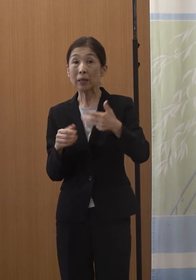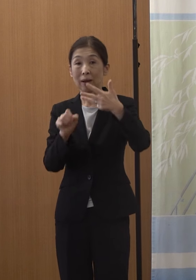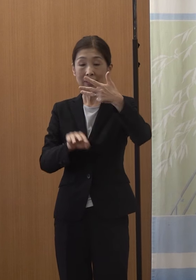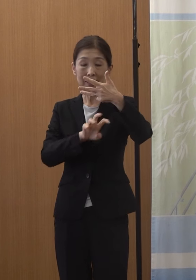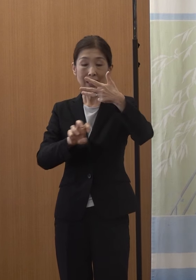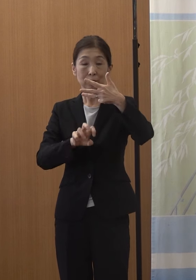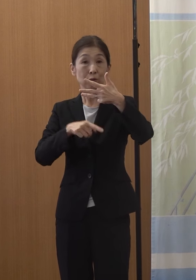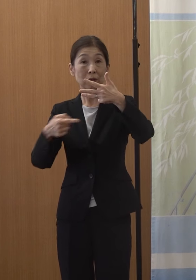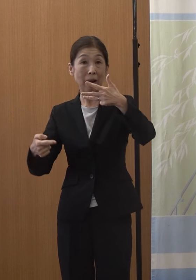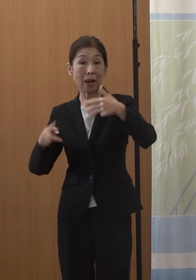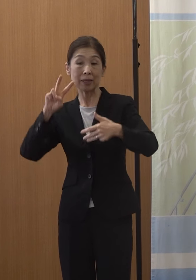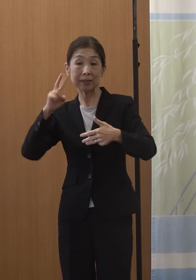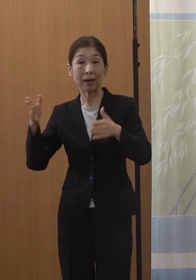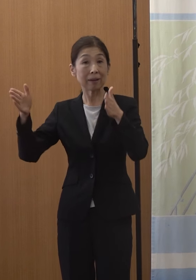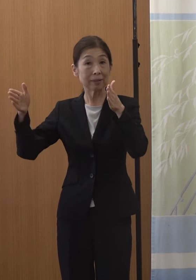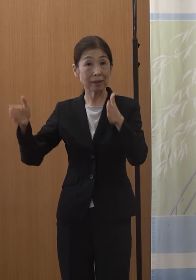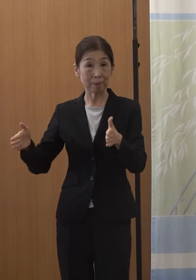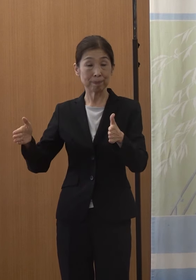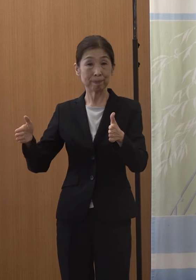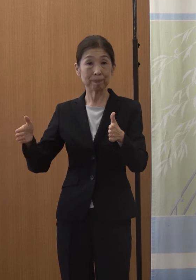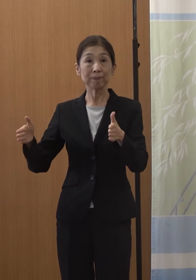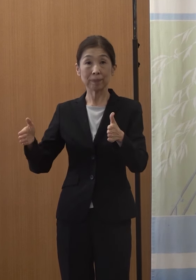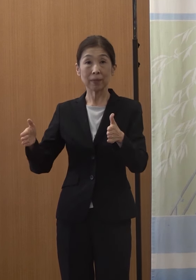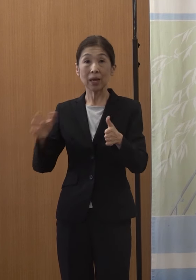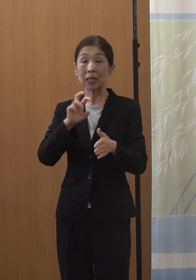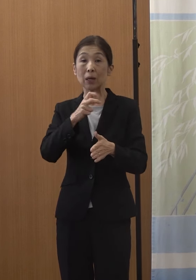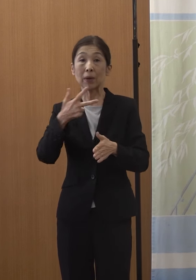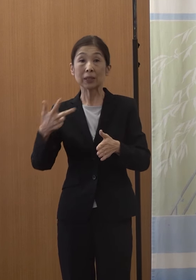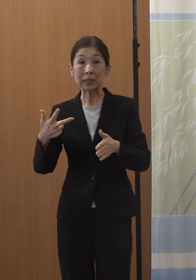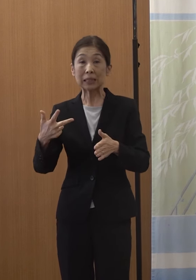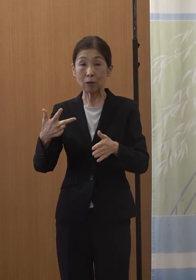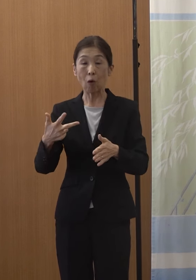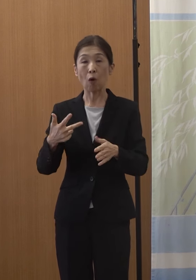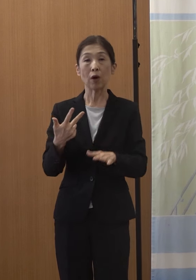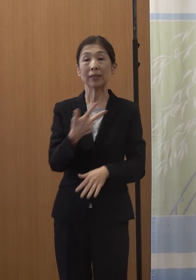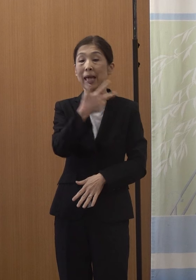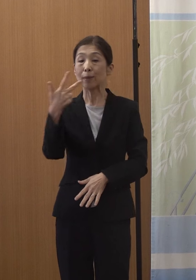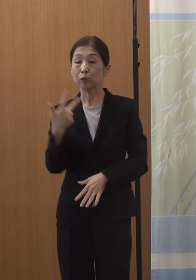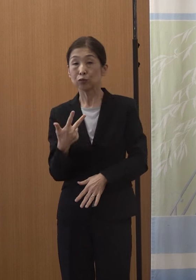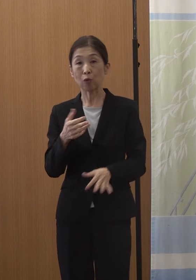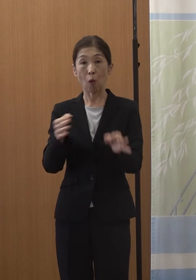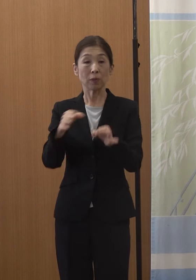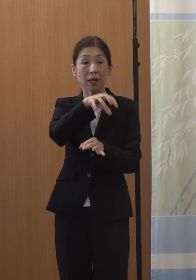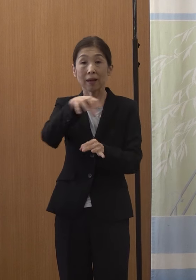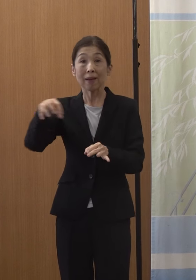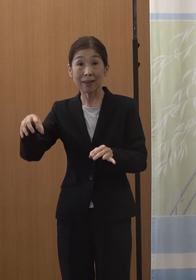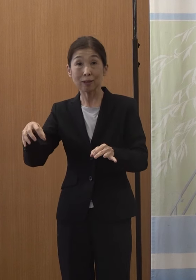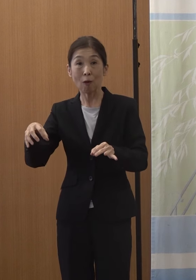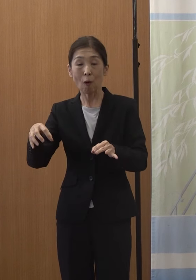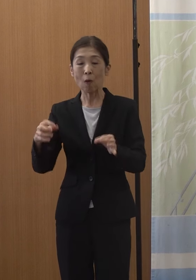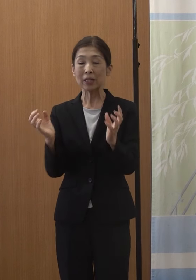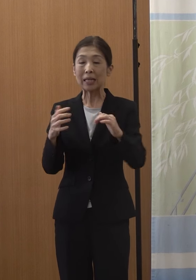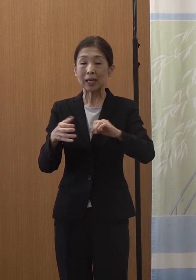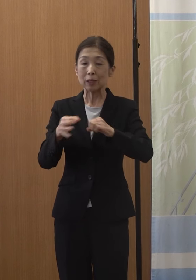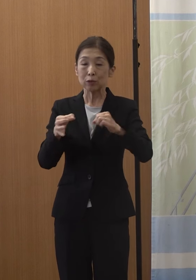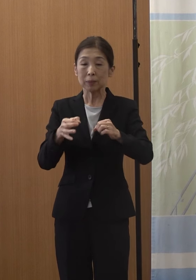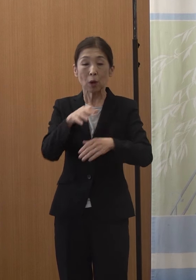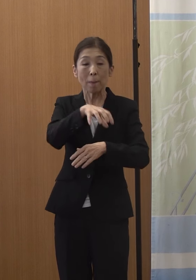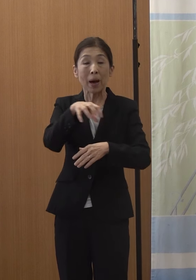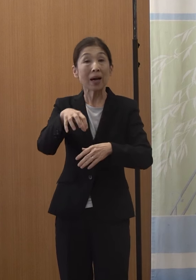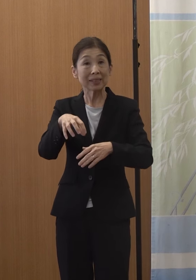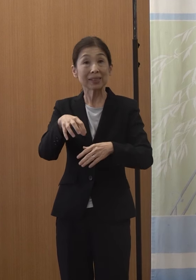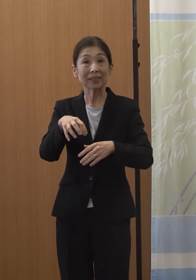から約2ヶ月間、市内のセブンイレブン各店舗内のカット野菜売り場などに